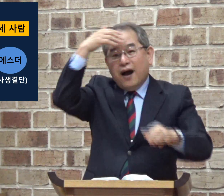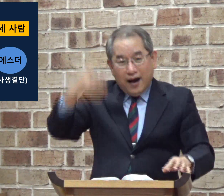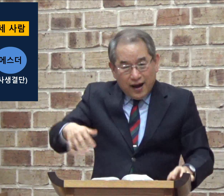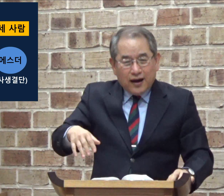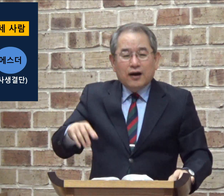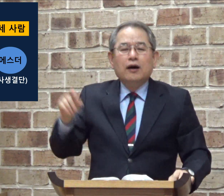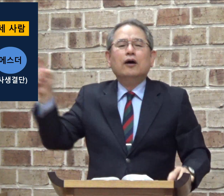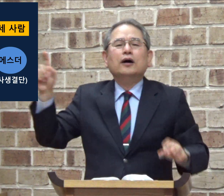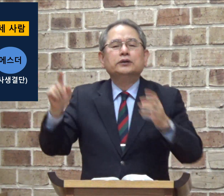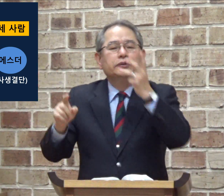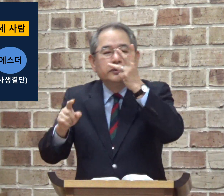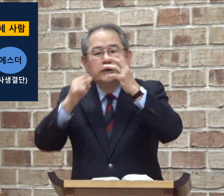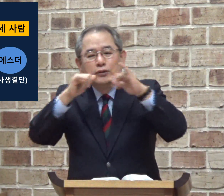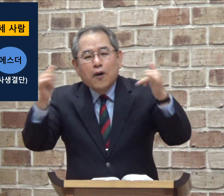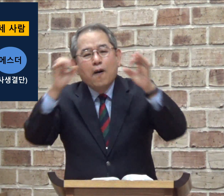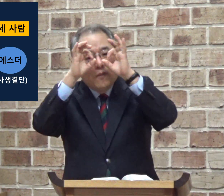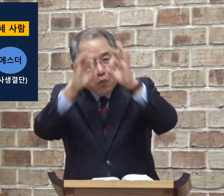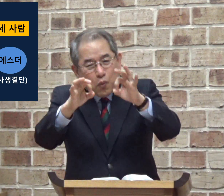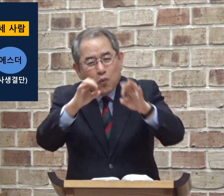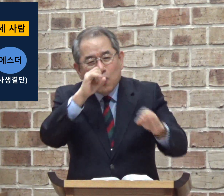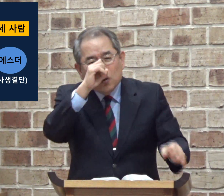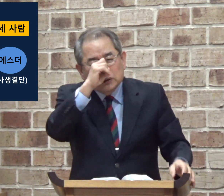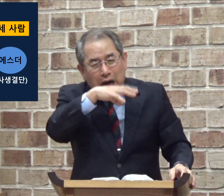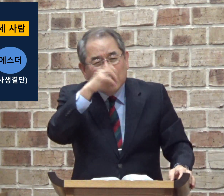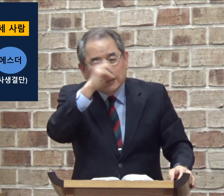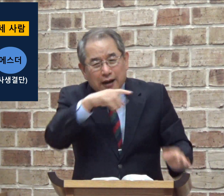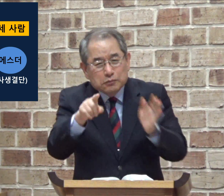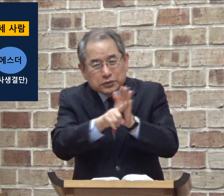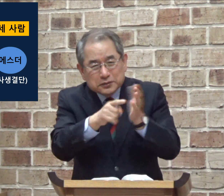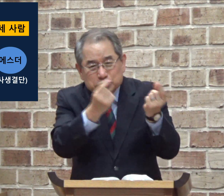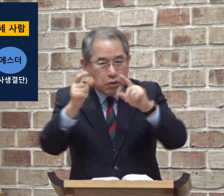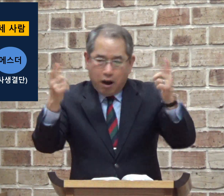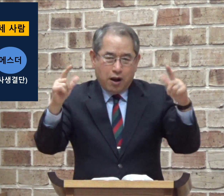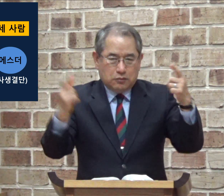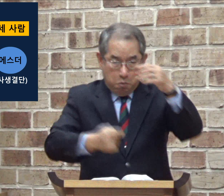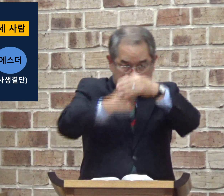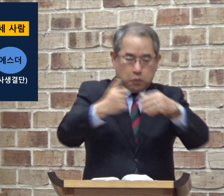이 세 사람은 그냥 보통 믿음이 아니었습니다.